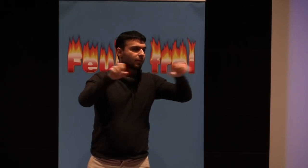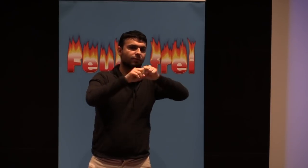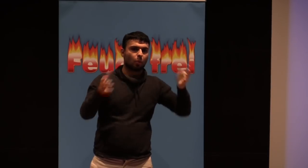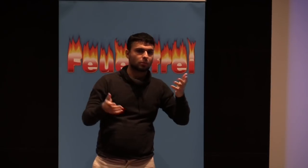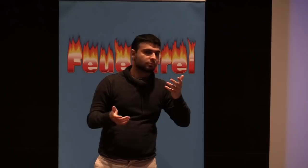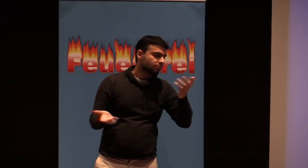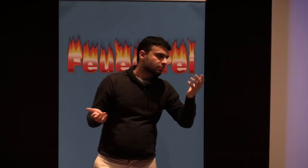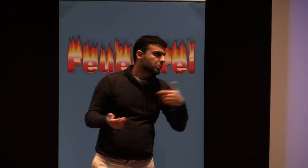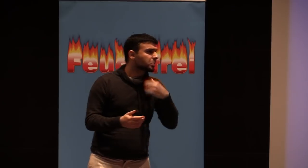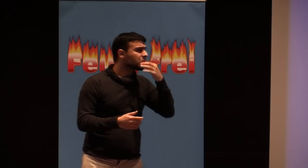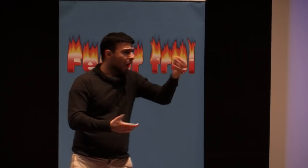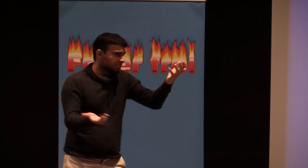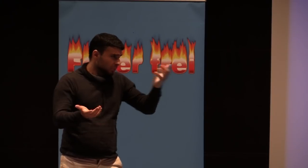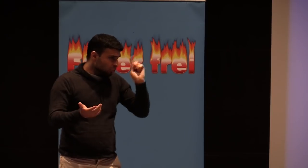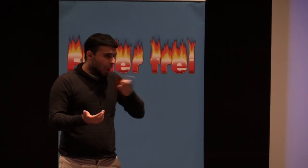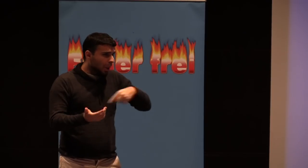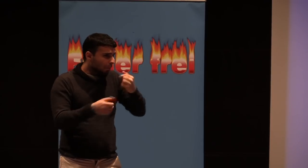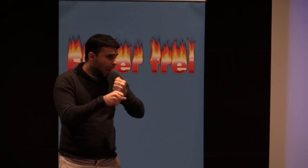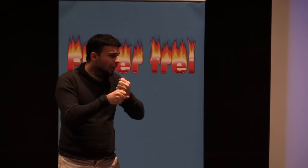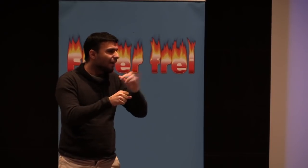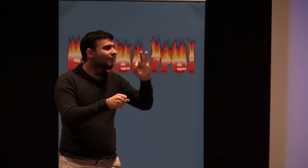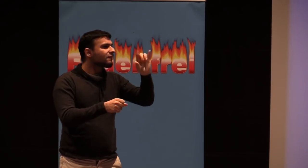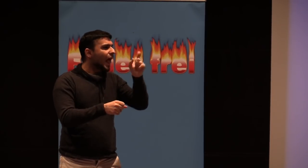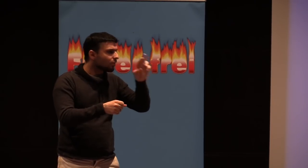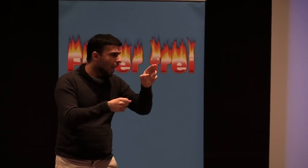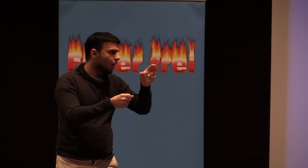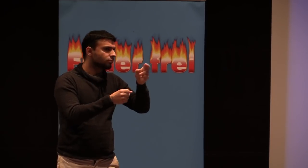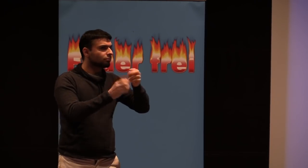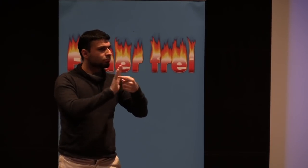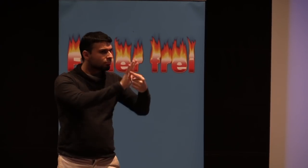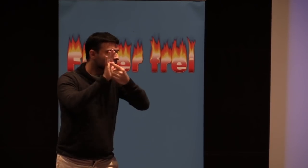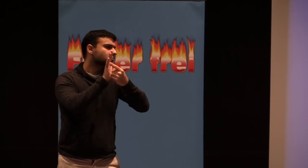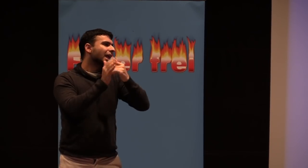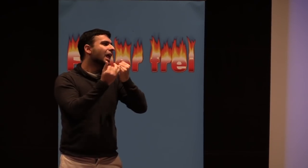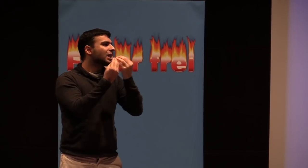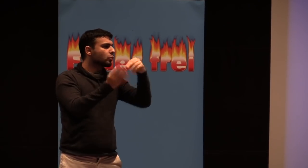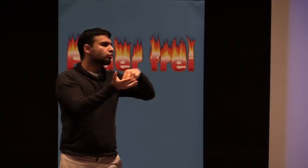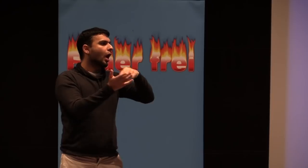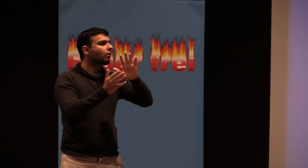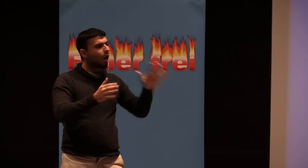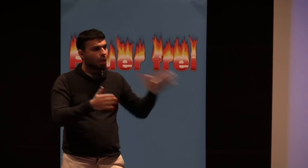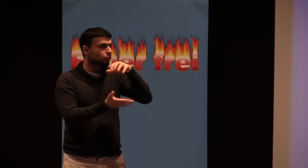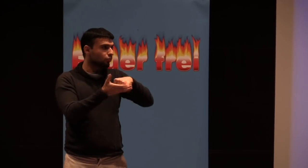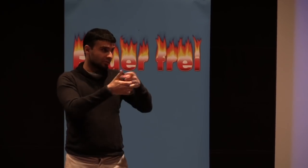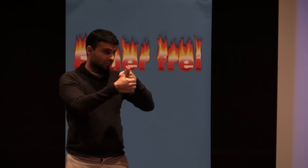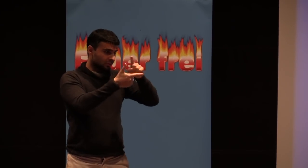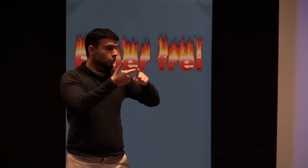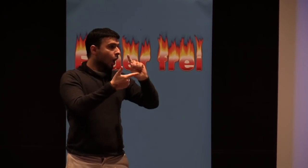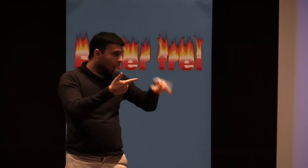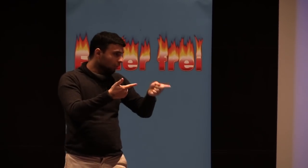Ich glaube einfach, wenn man da irgendwie einen Zusammenschluss irgendwie schafft, um den Leuten